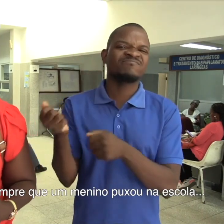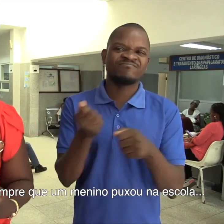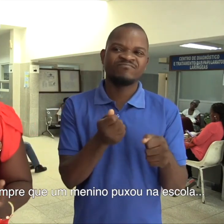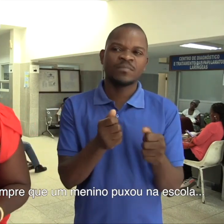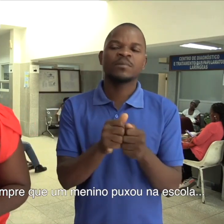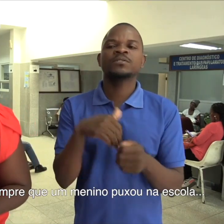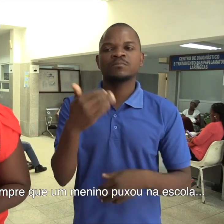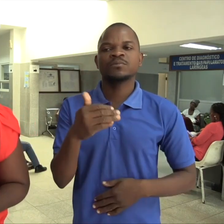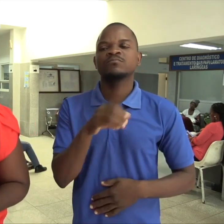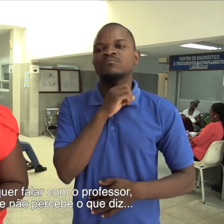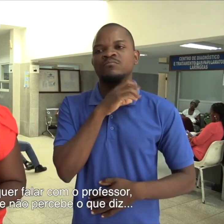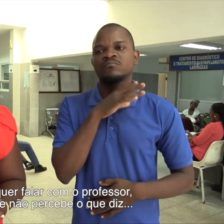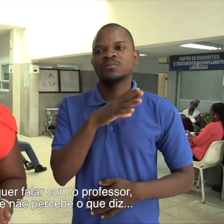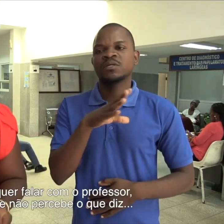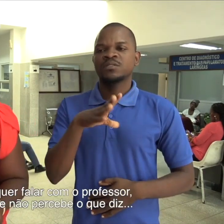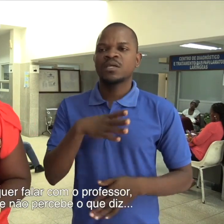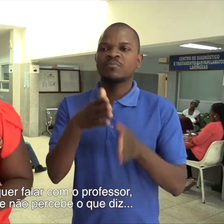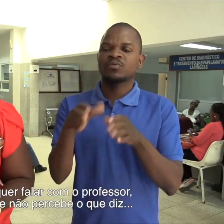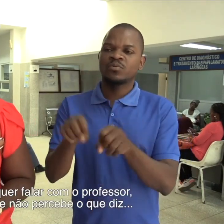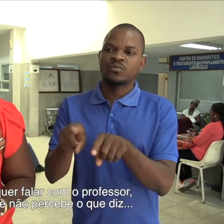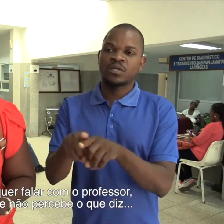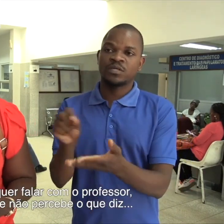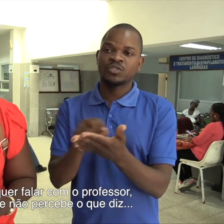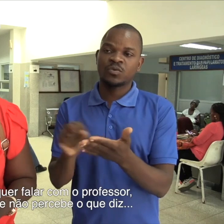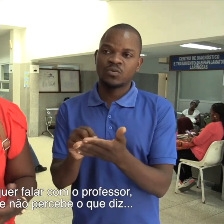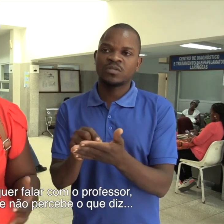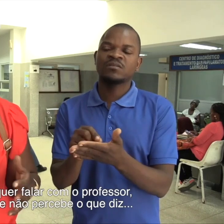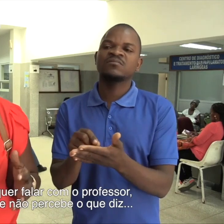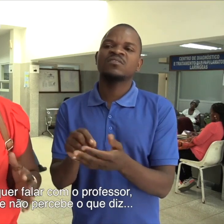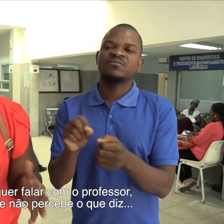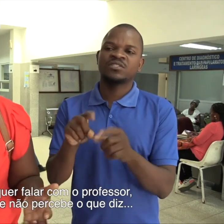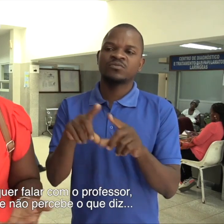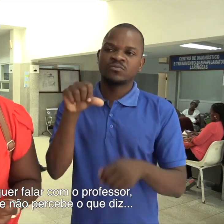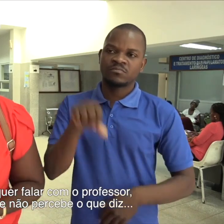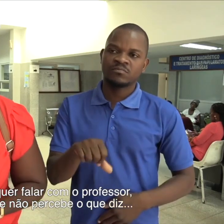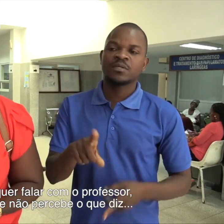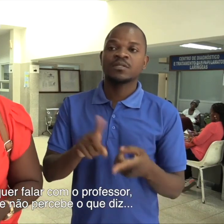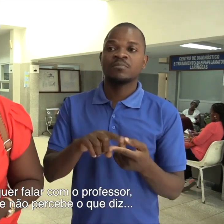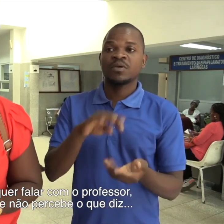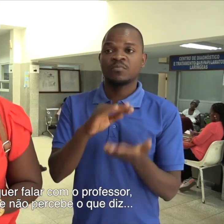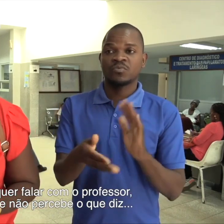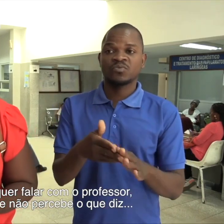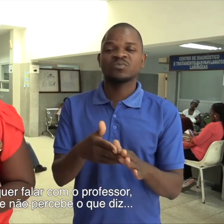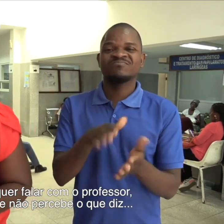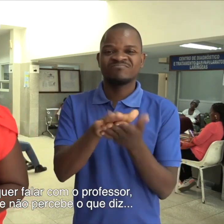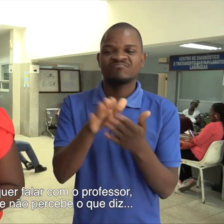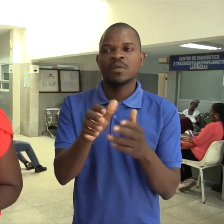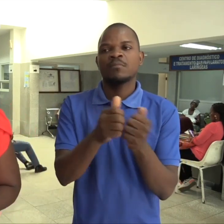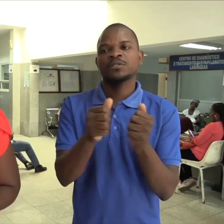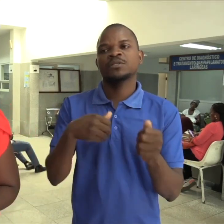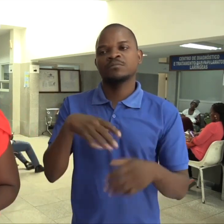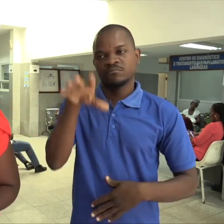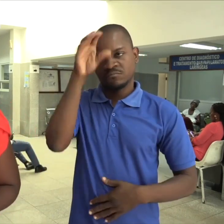o menino me puxou na escola, o professor, às vezes quando quer falar com ele, às vezes diz que não dá para perceber o que estou a falar.